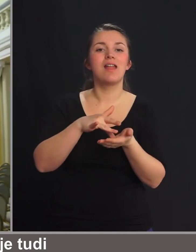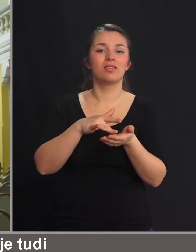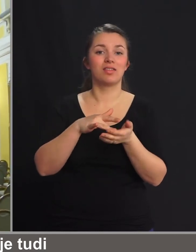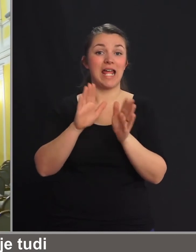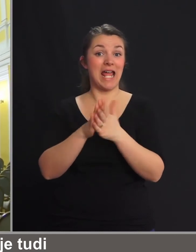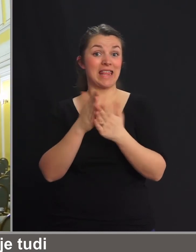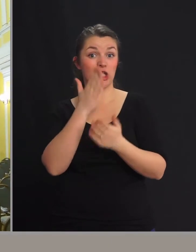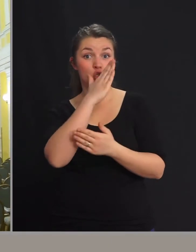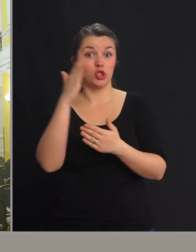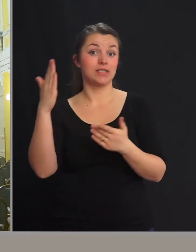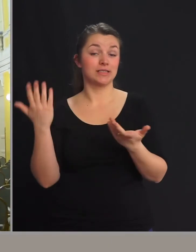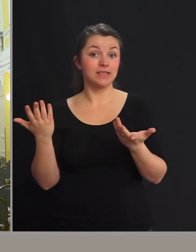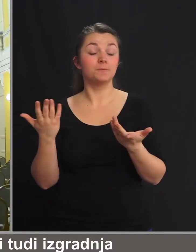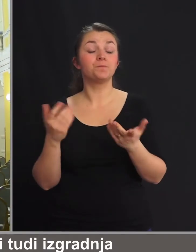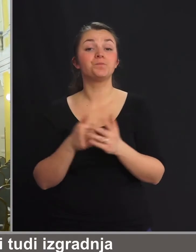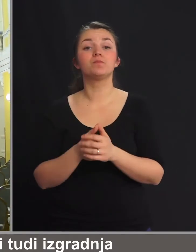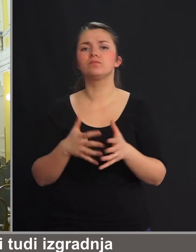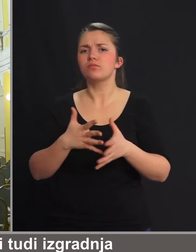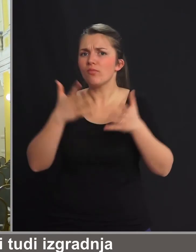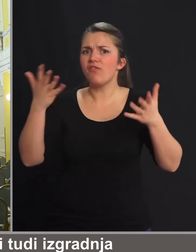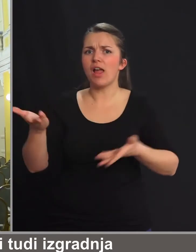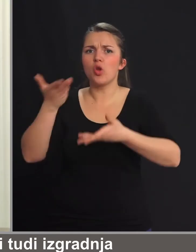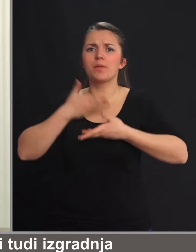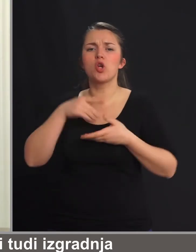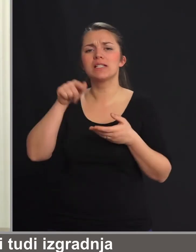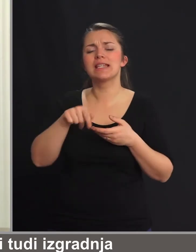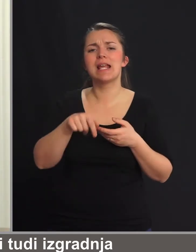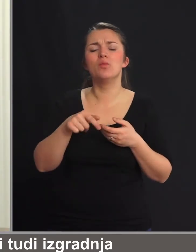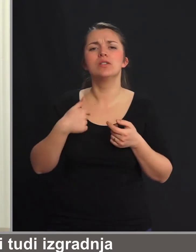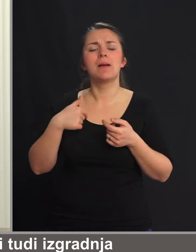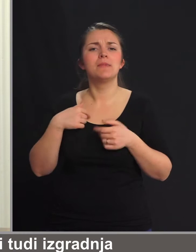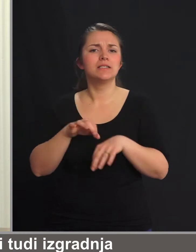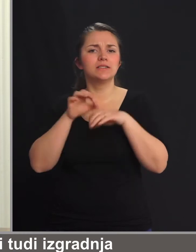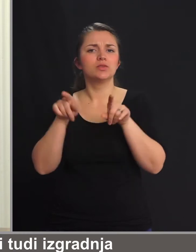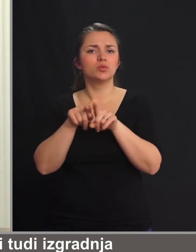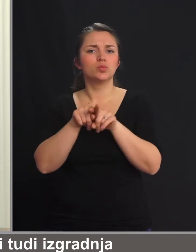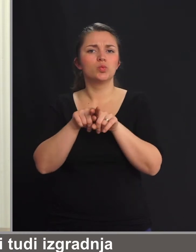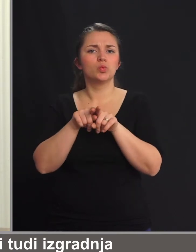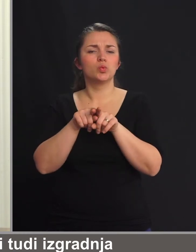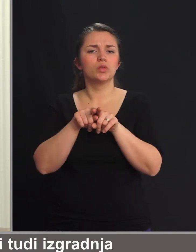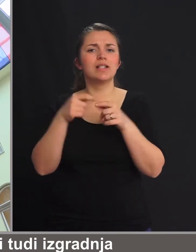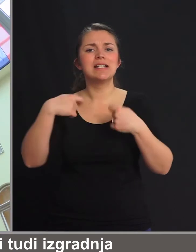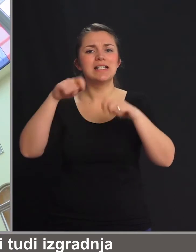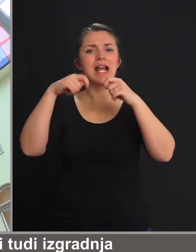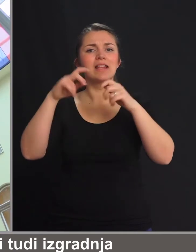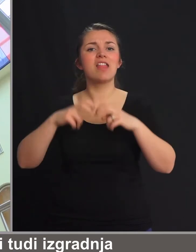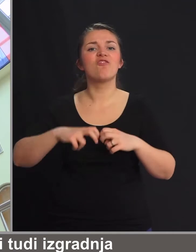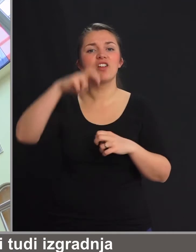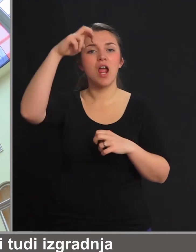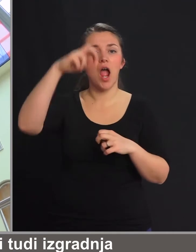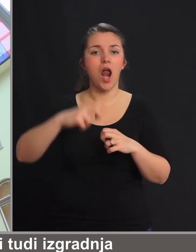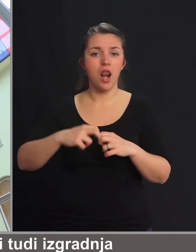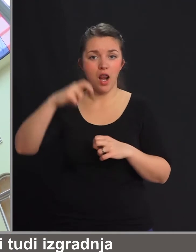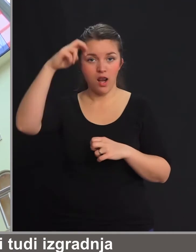osrednji knjižnici. Velik doprinos k temu se mi zdi tudi